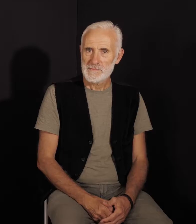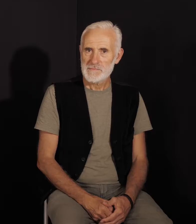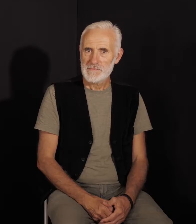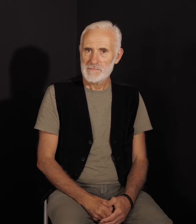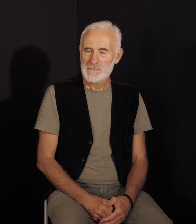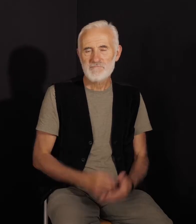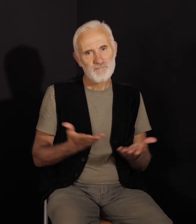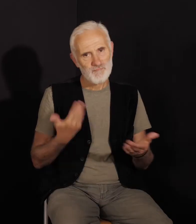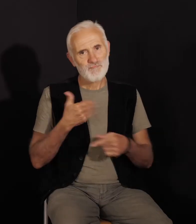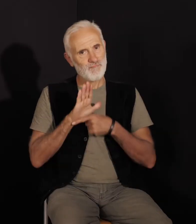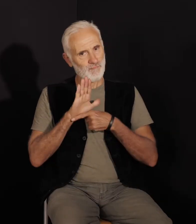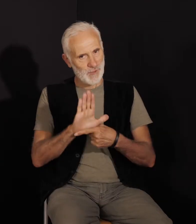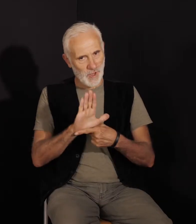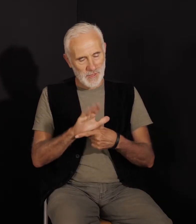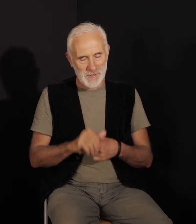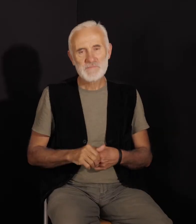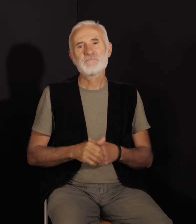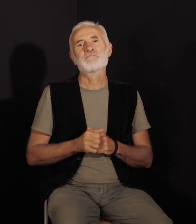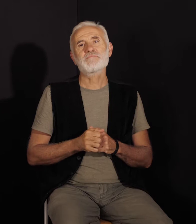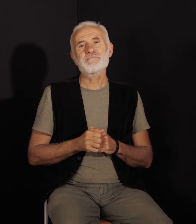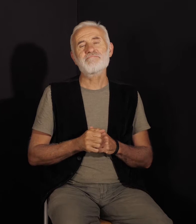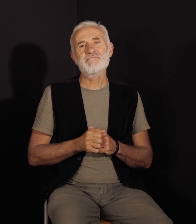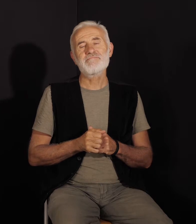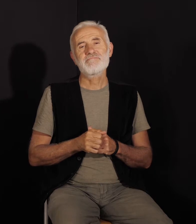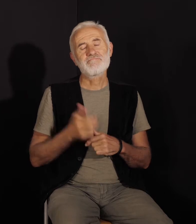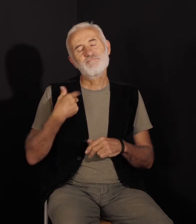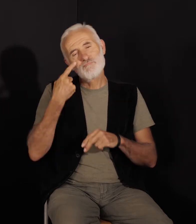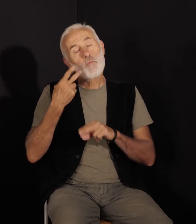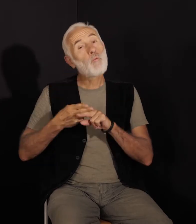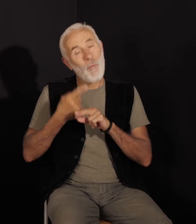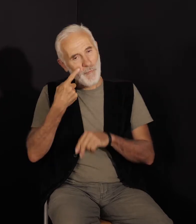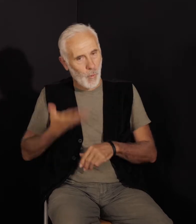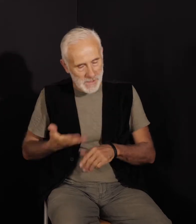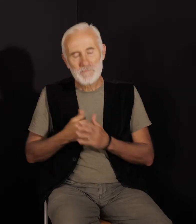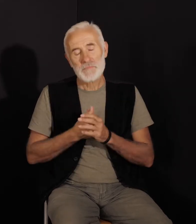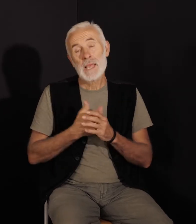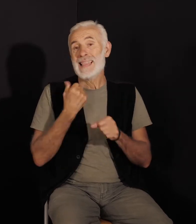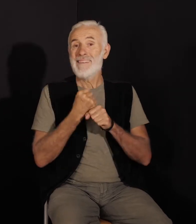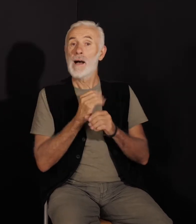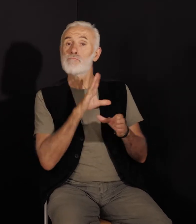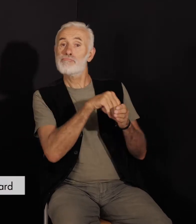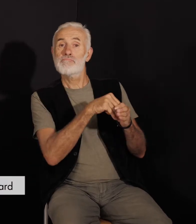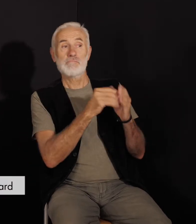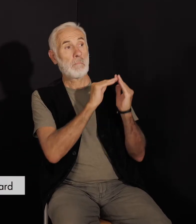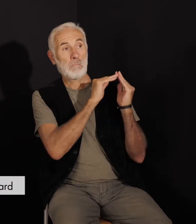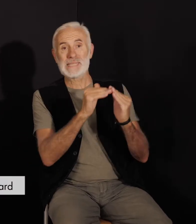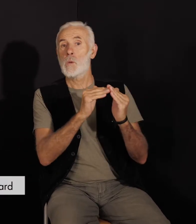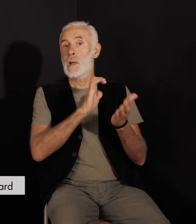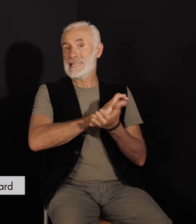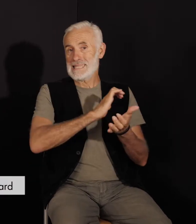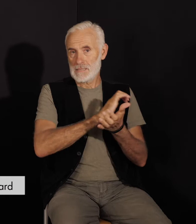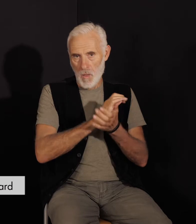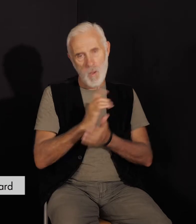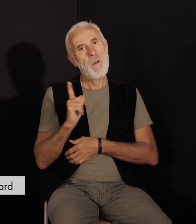Alors, je me présente, je suis Virginie et je travaille à la maison d'édition Les Fondeurs de Briques avec